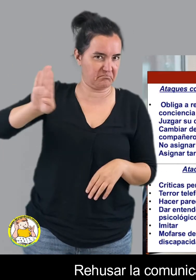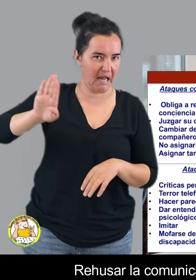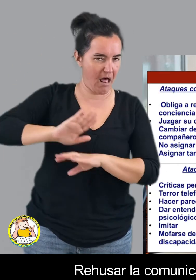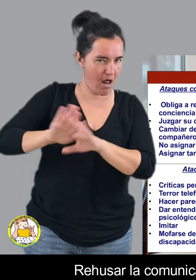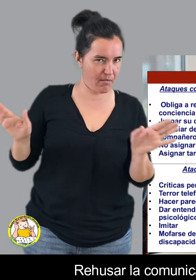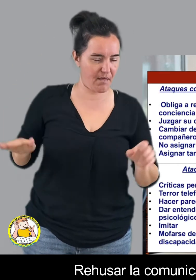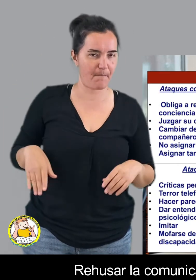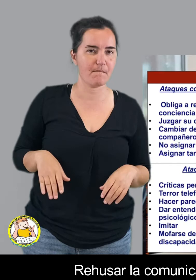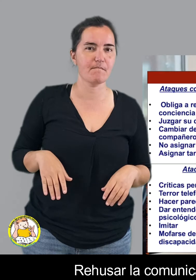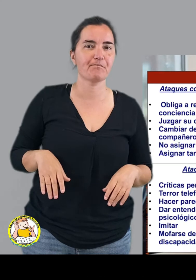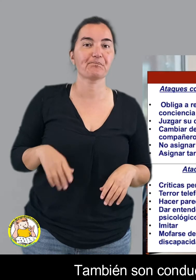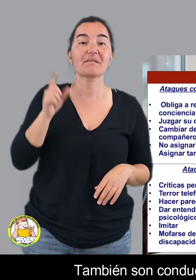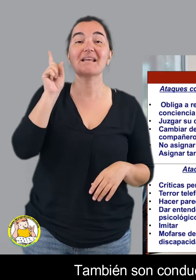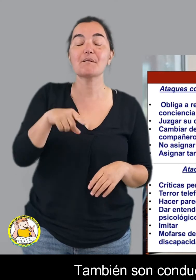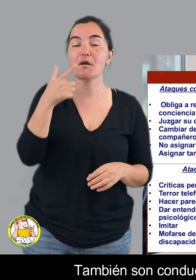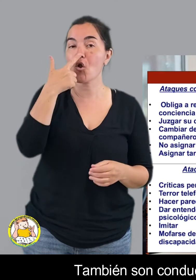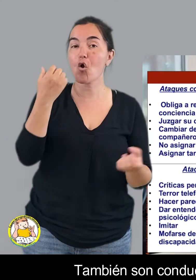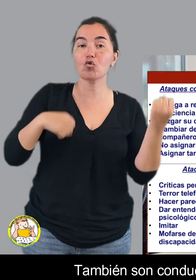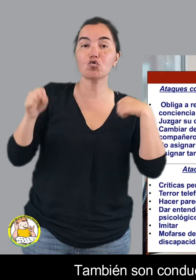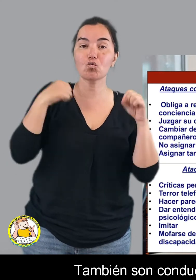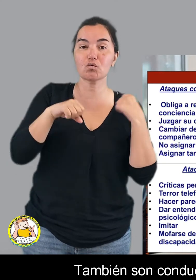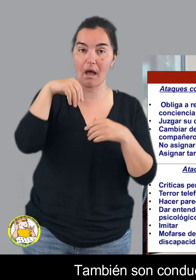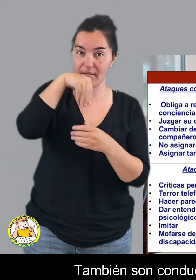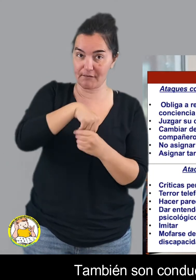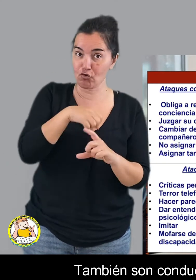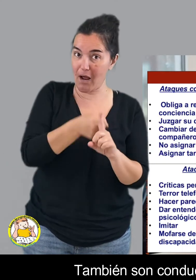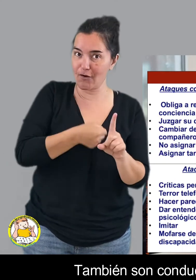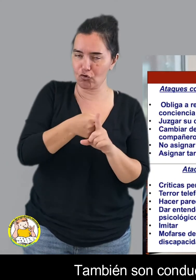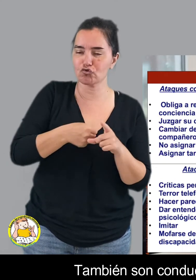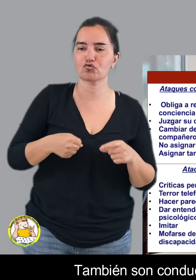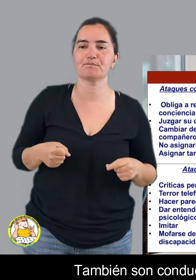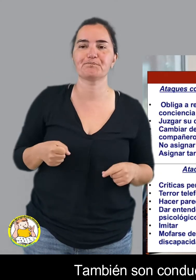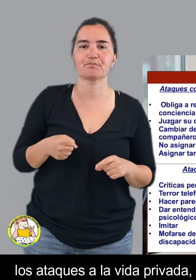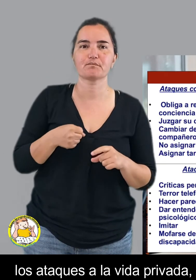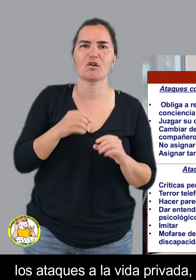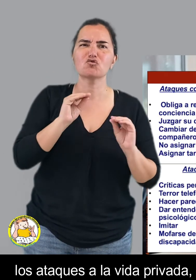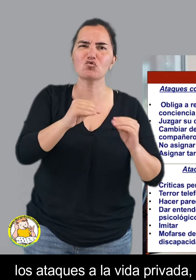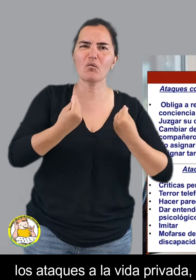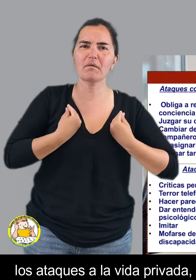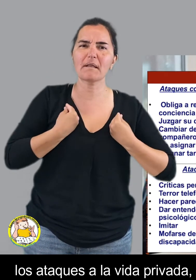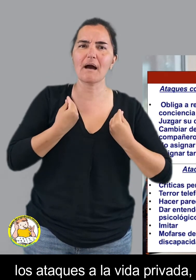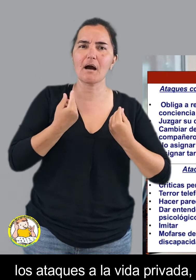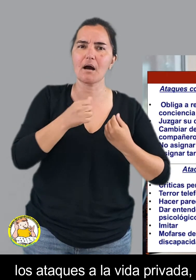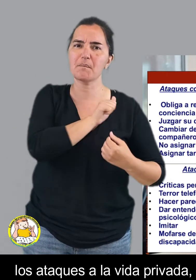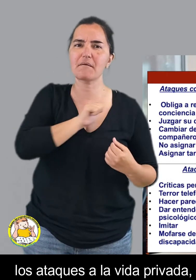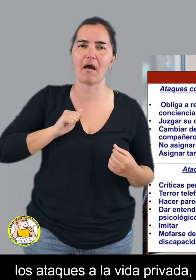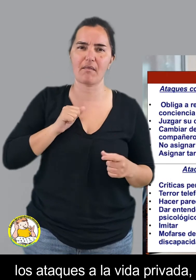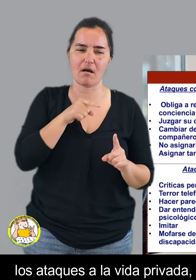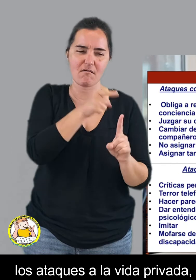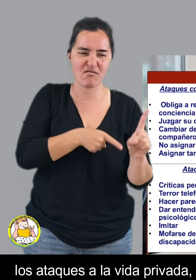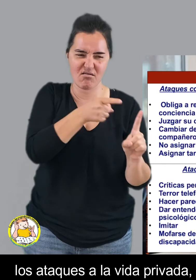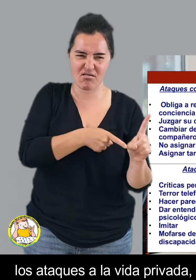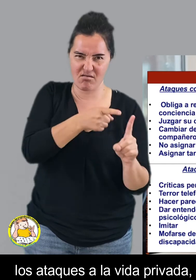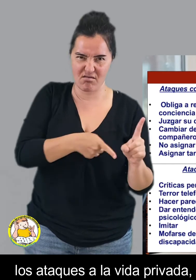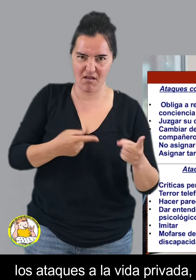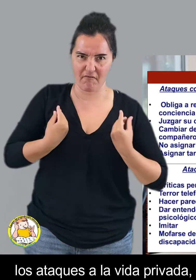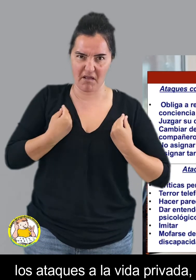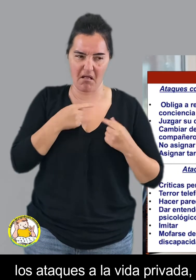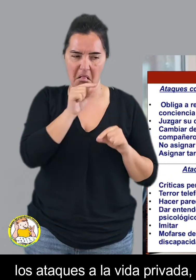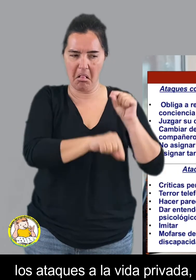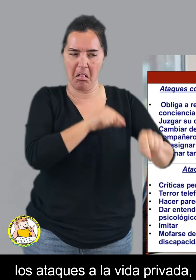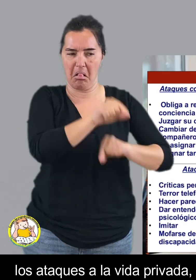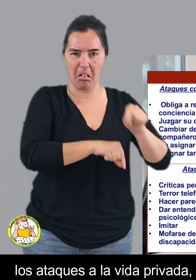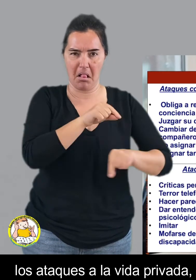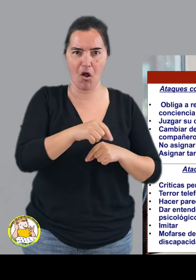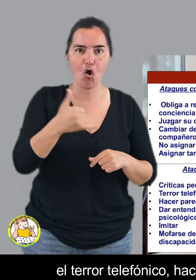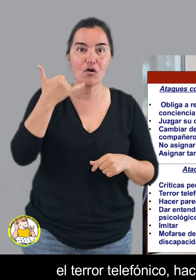de miradas o de gestos. También son conductas incluidas dentro del acoso laboral los ataques a la vida privada, como las críticas